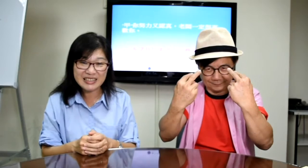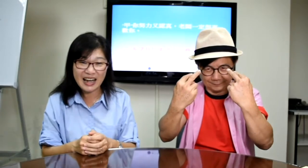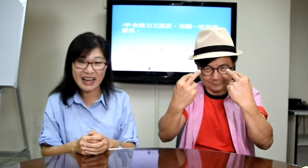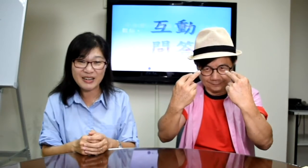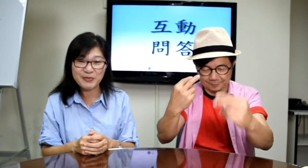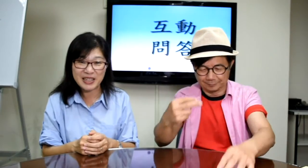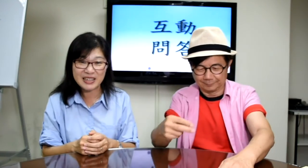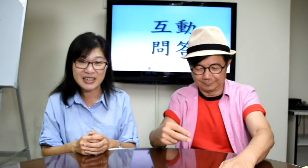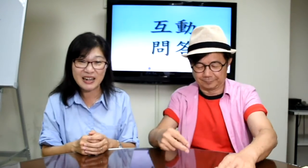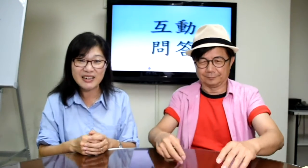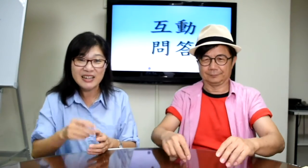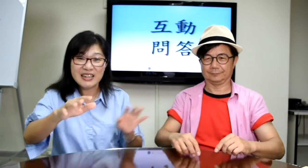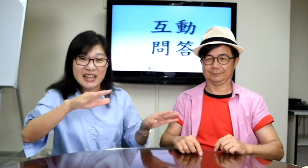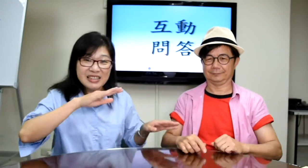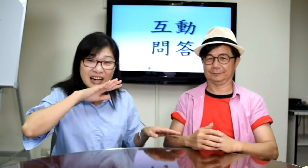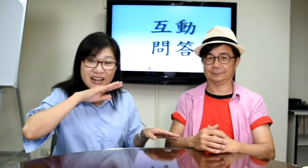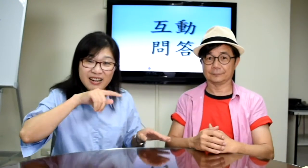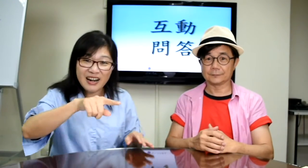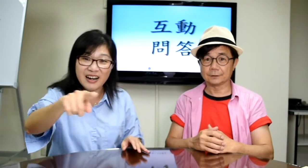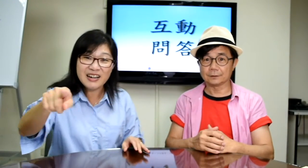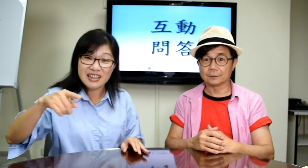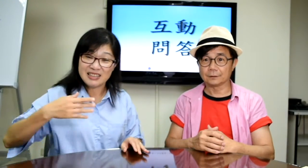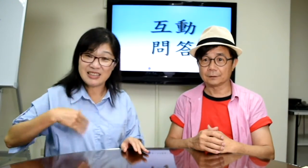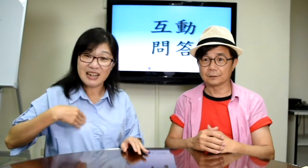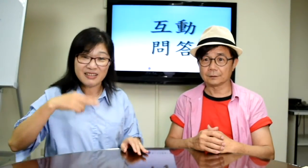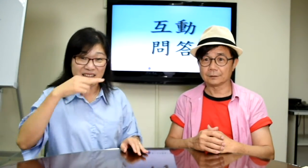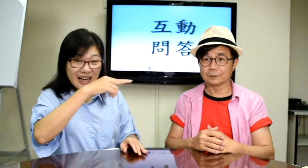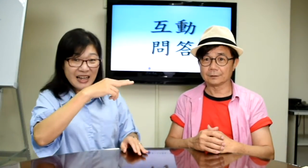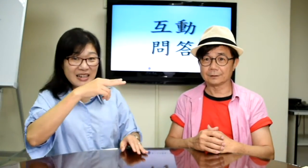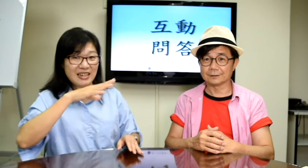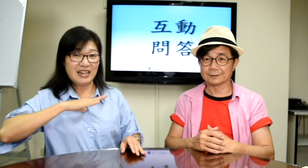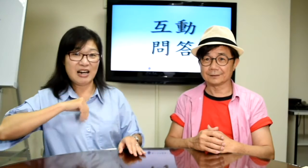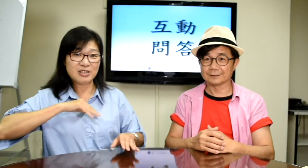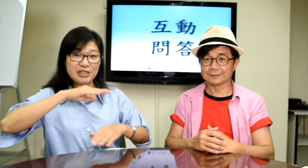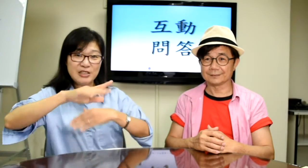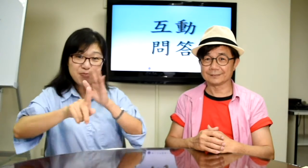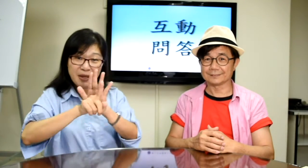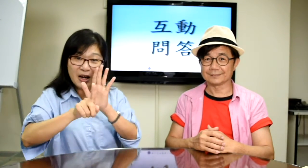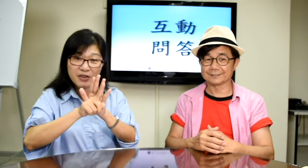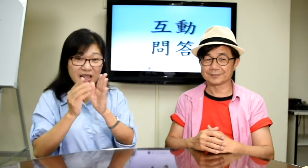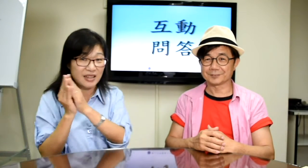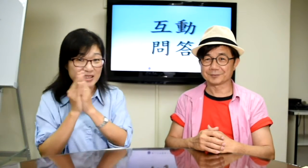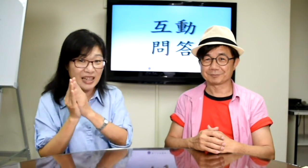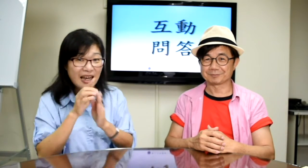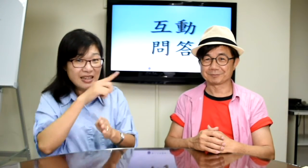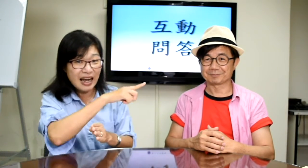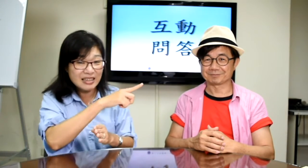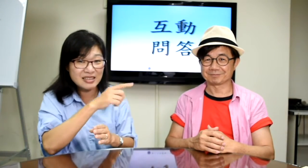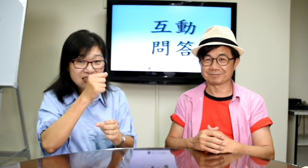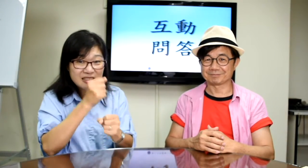猜谜咯。等一下哦，好，知道看老师表演，猜他是